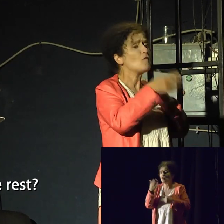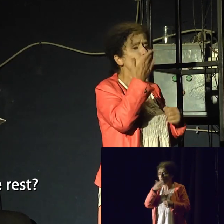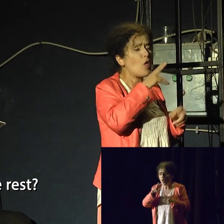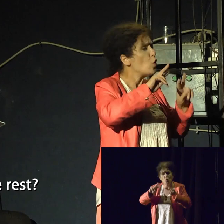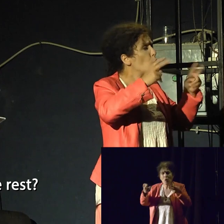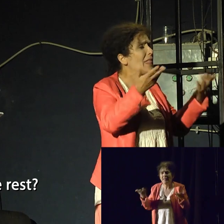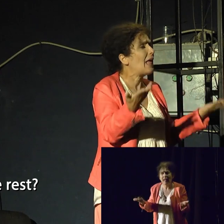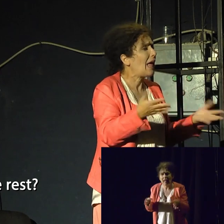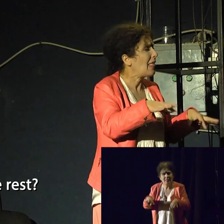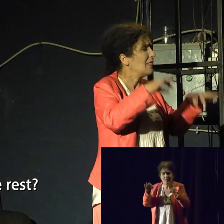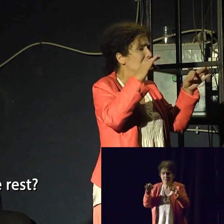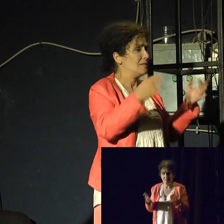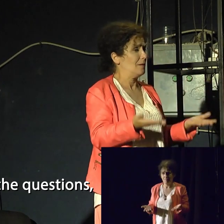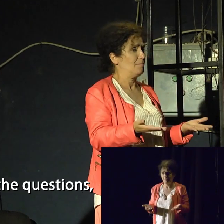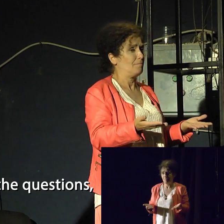се останатите?